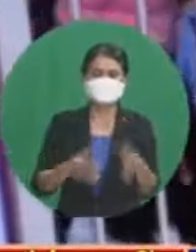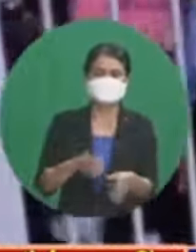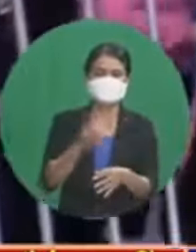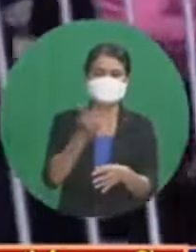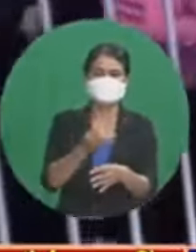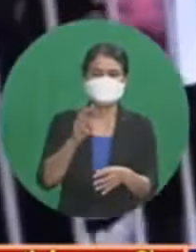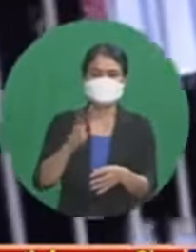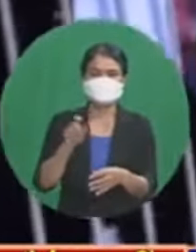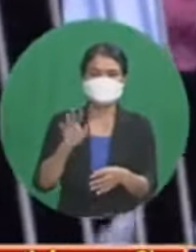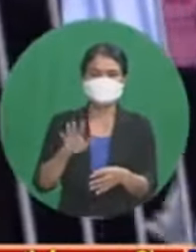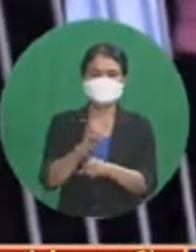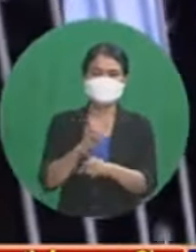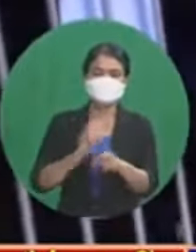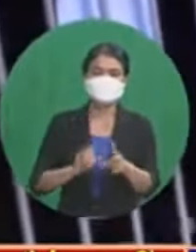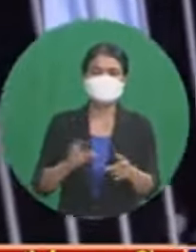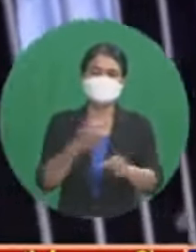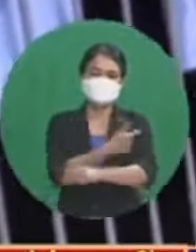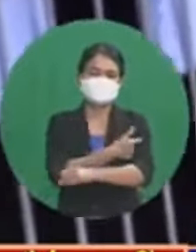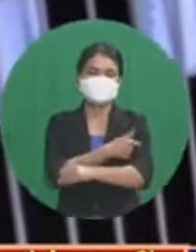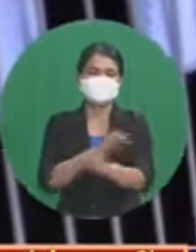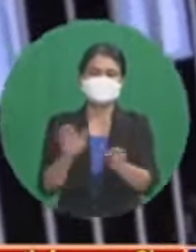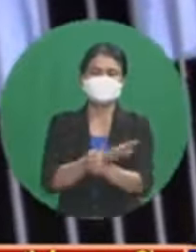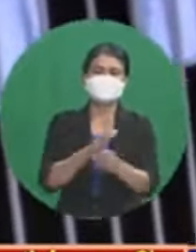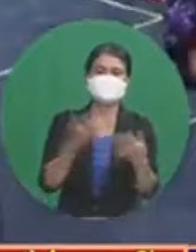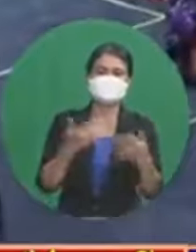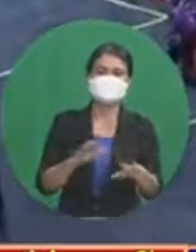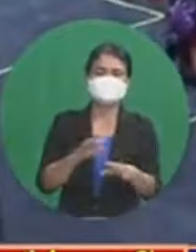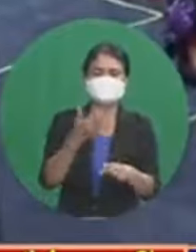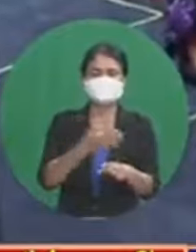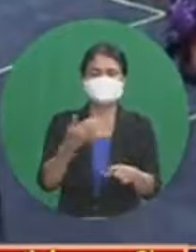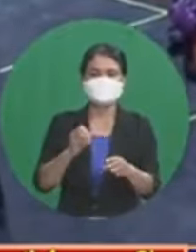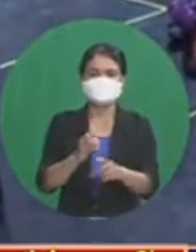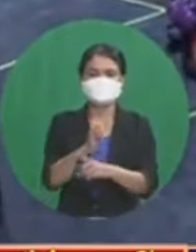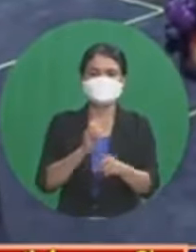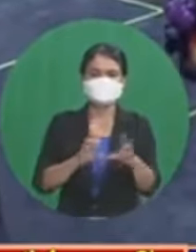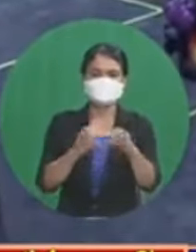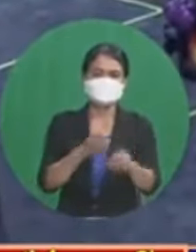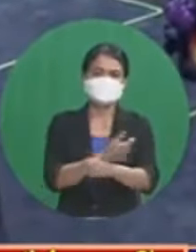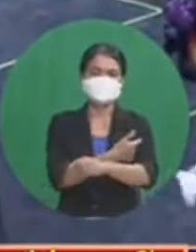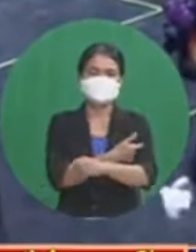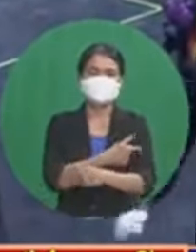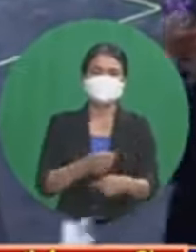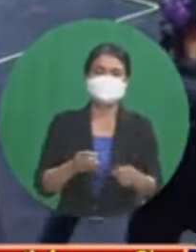73.5% 5% បានចវសាងគ្រប់ដូសហើយជាង90%បានទទួលការចាក់វាក់សាំងយ៉ាងហោចណាស់មួយដសូសវេលបានរាយការណ៍ថាមានករណីឆ្លងជំងឺកូវីដ19